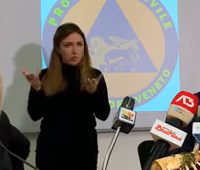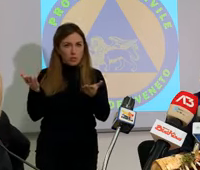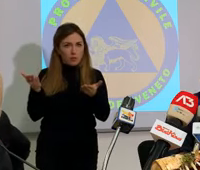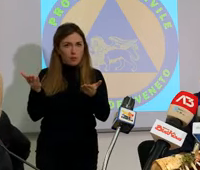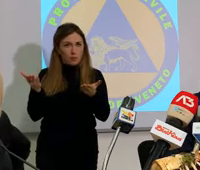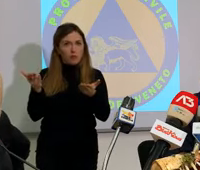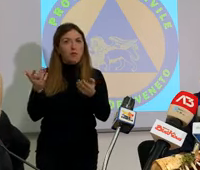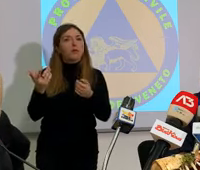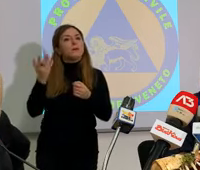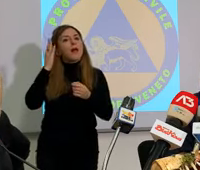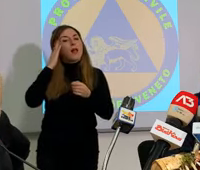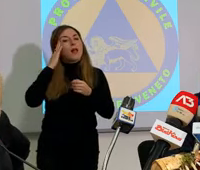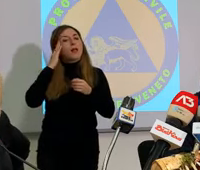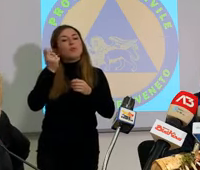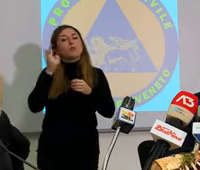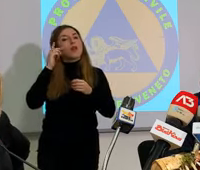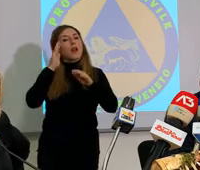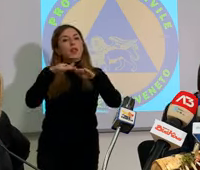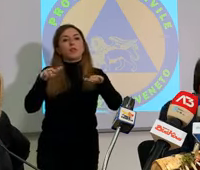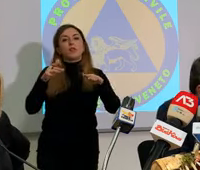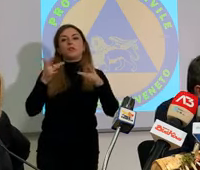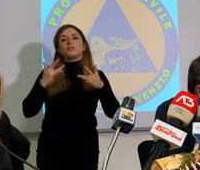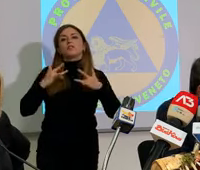di posti letto effettivamente disponibili